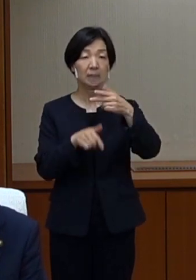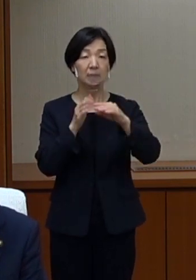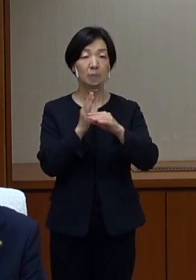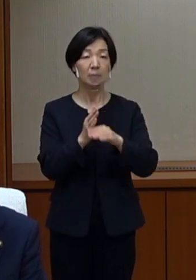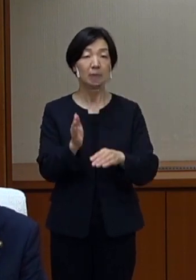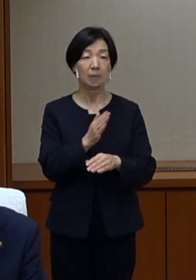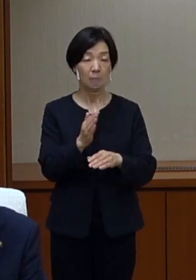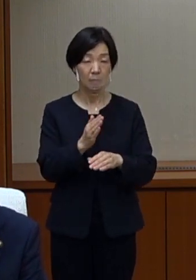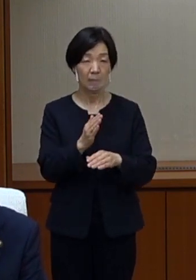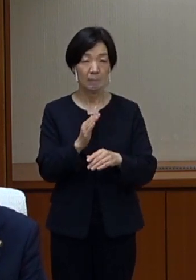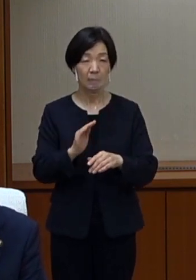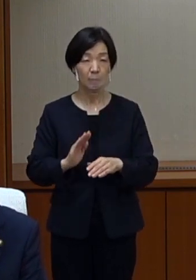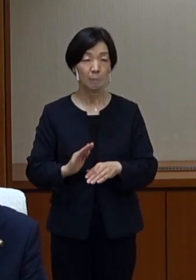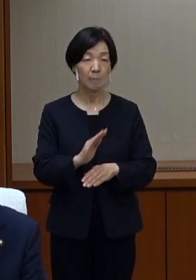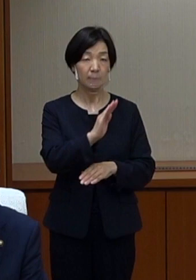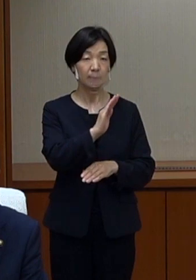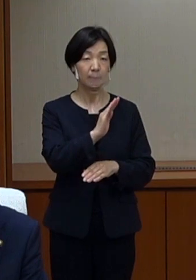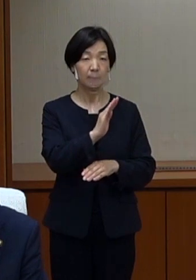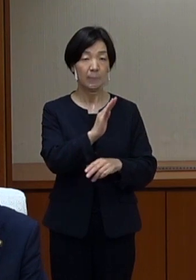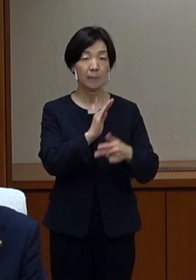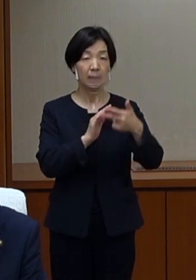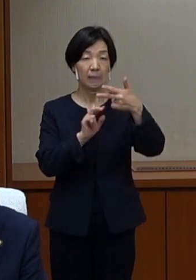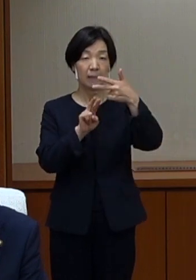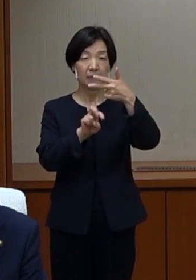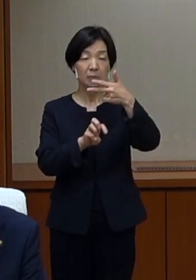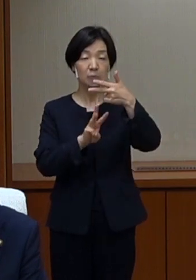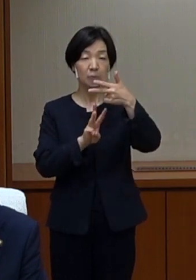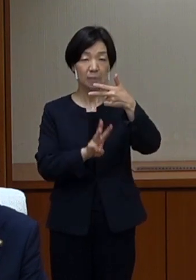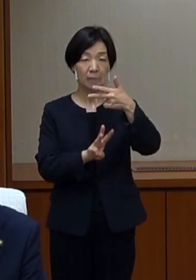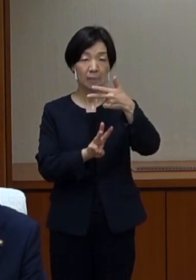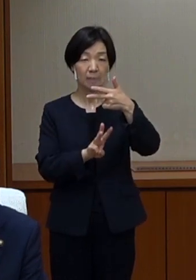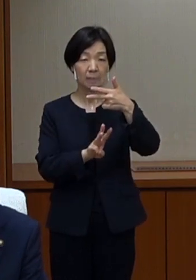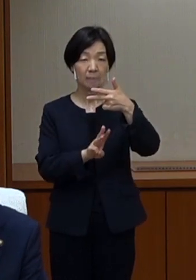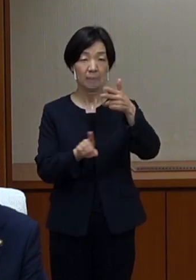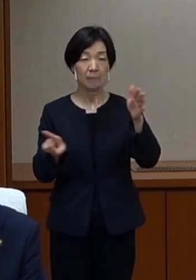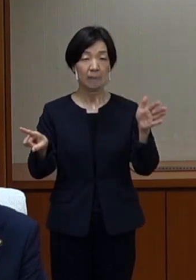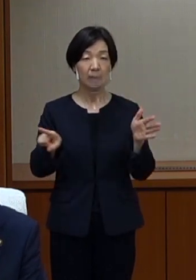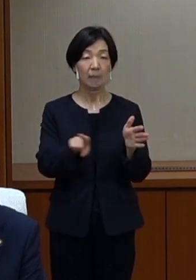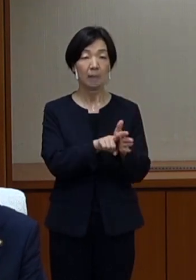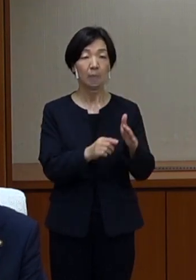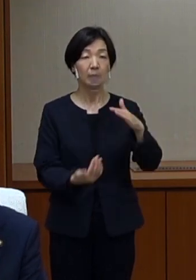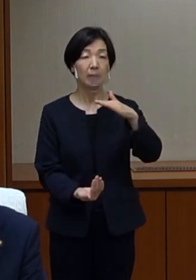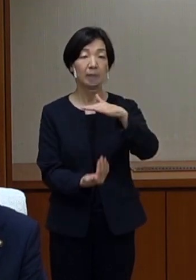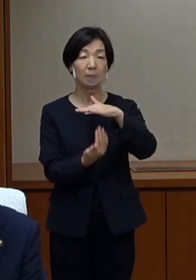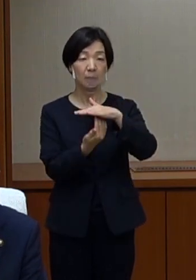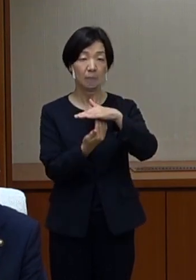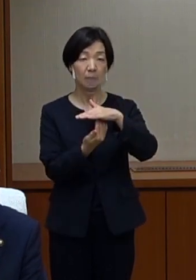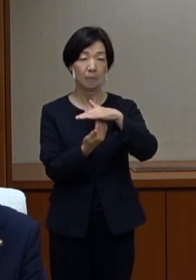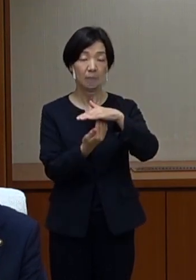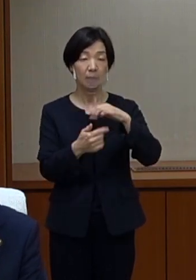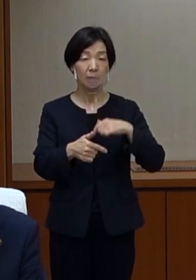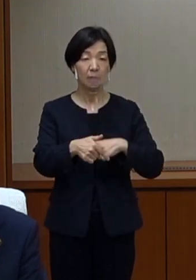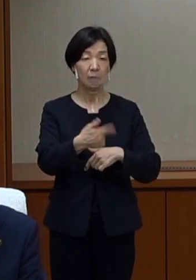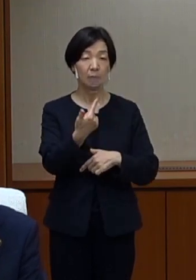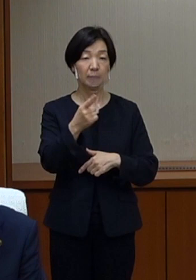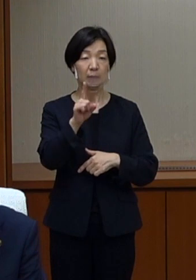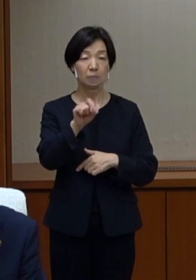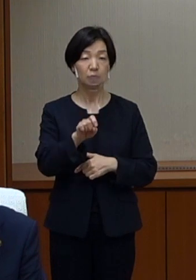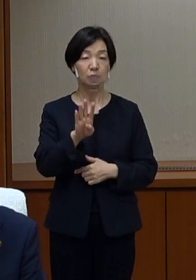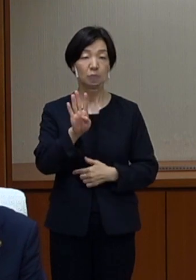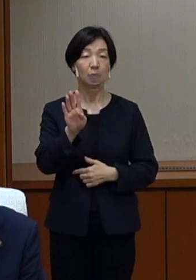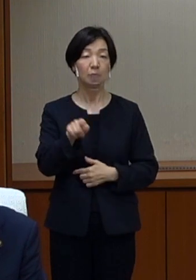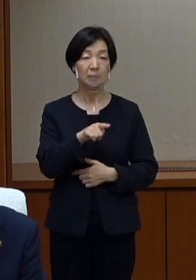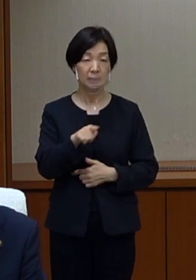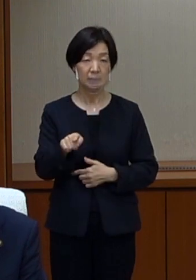さらに増加し、7月23日には過去最多となる614人